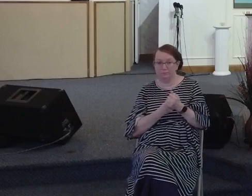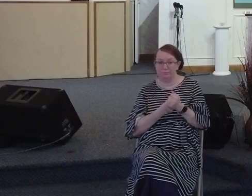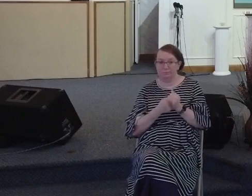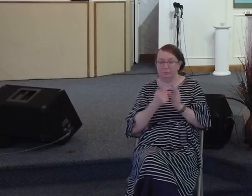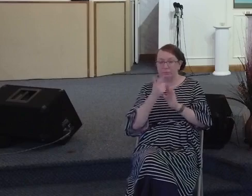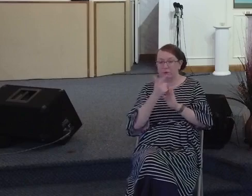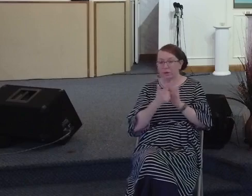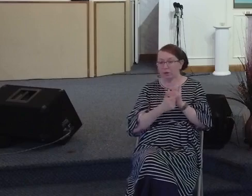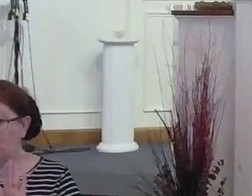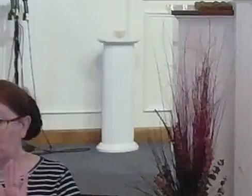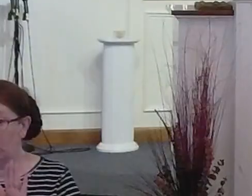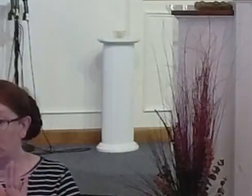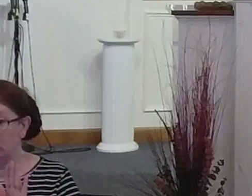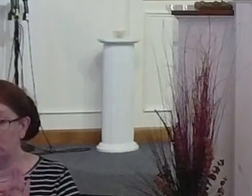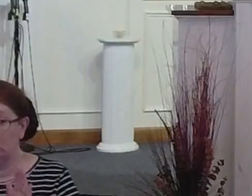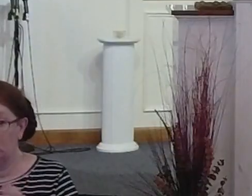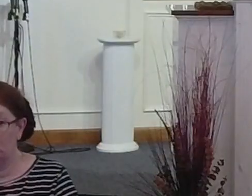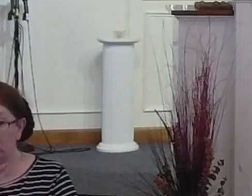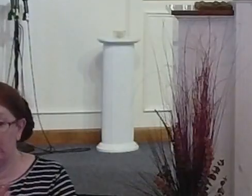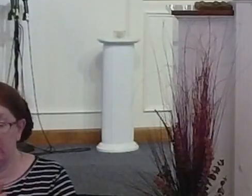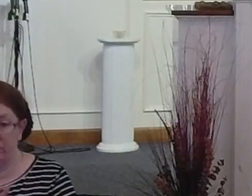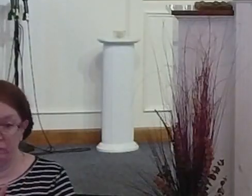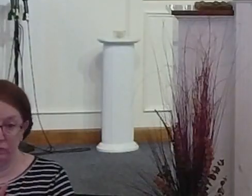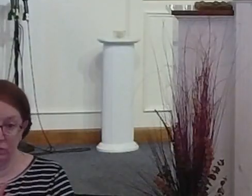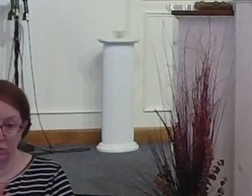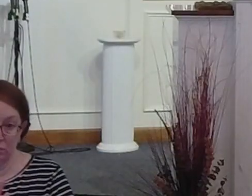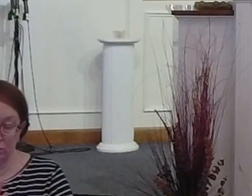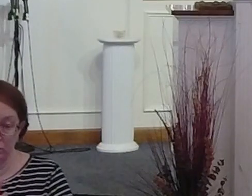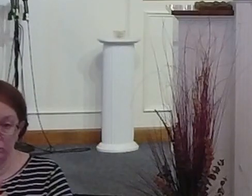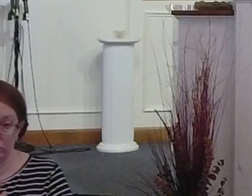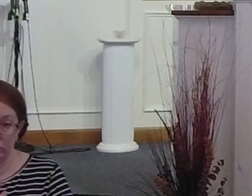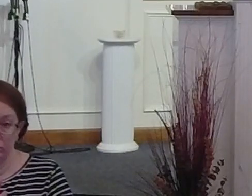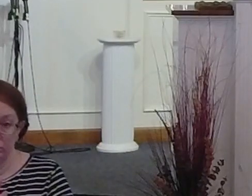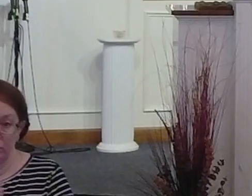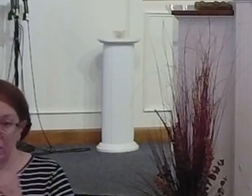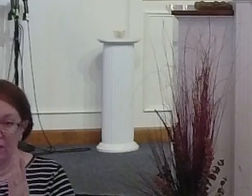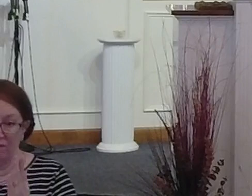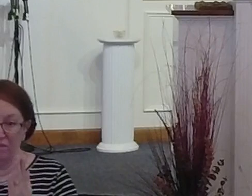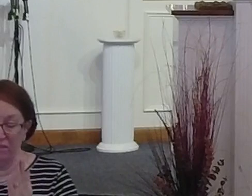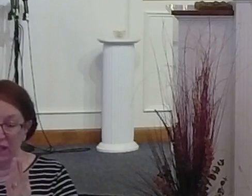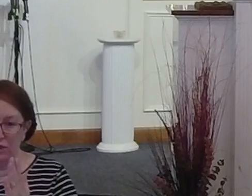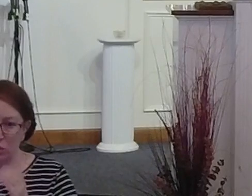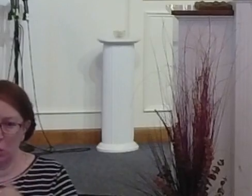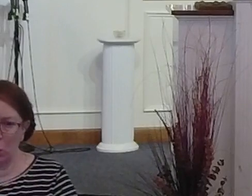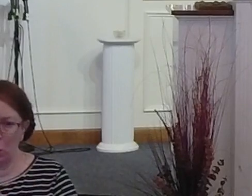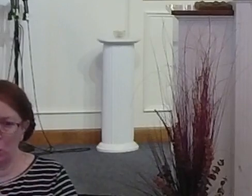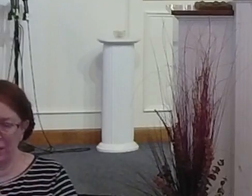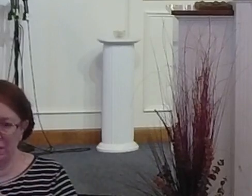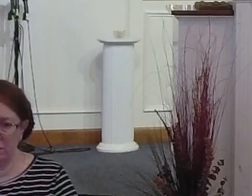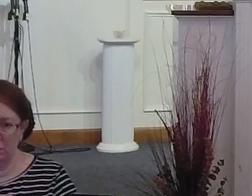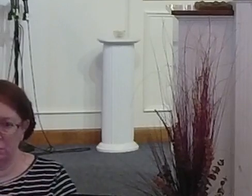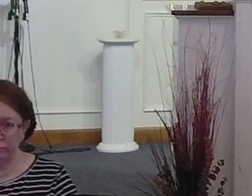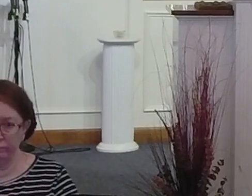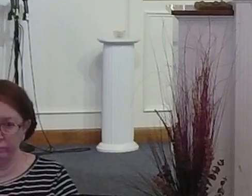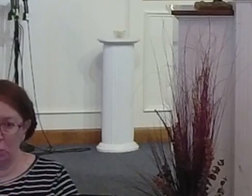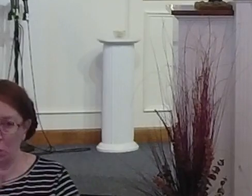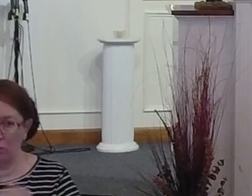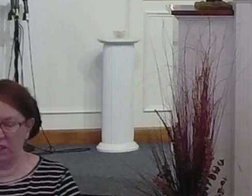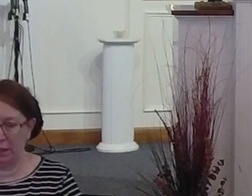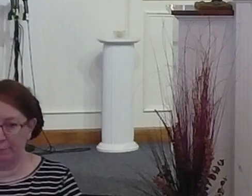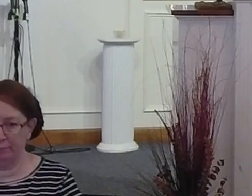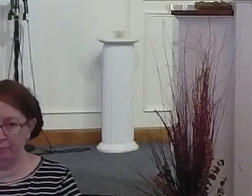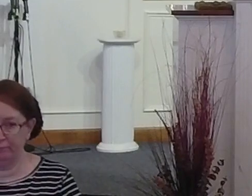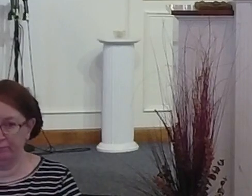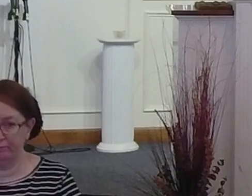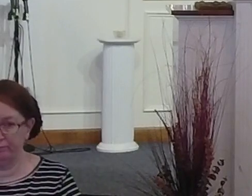fallaron. La ley no los detendría, ya que su carne siempre parecía poder salirse de la